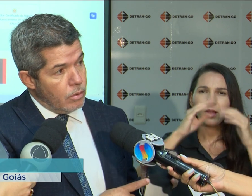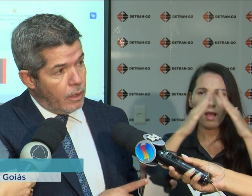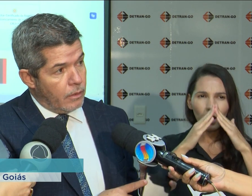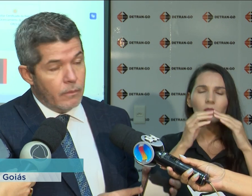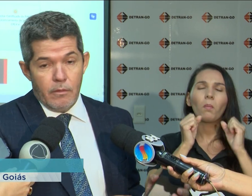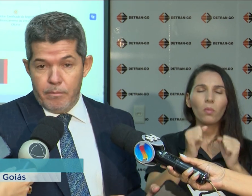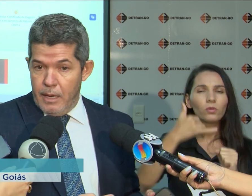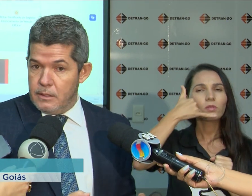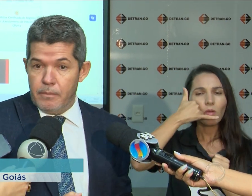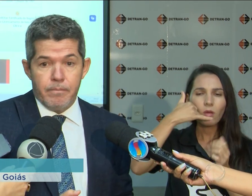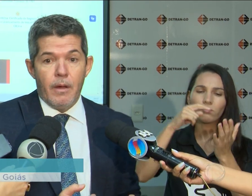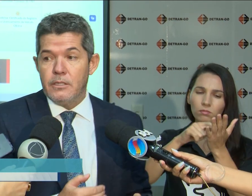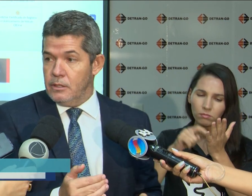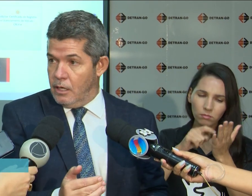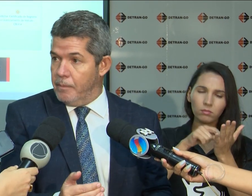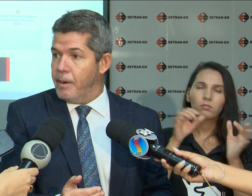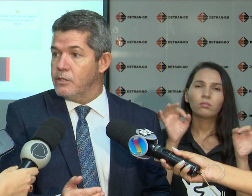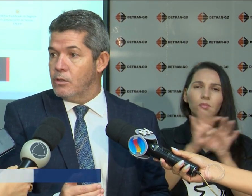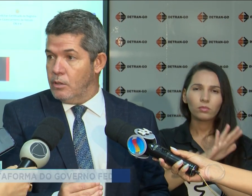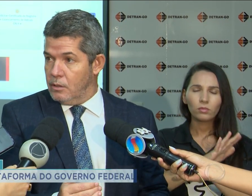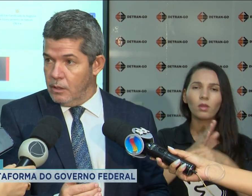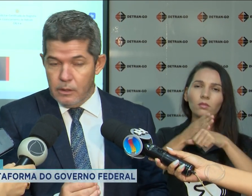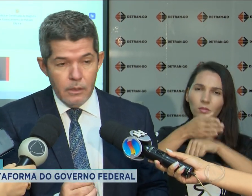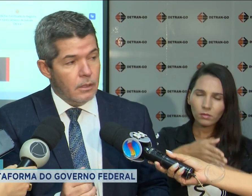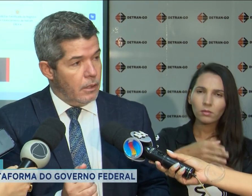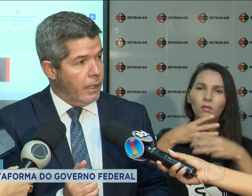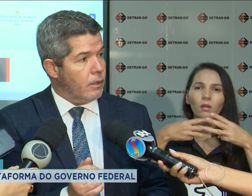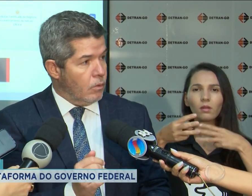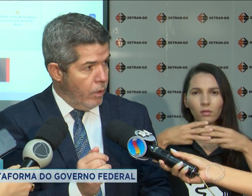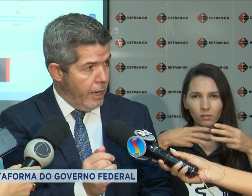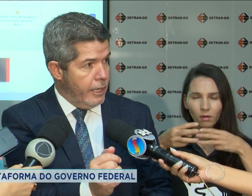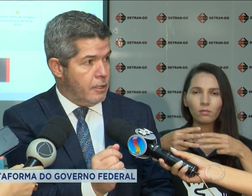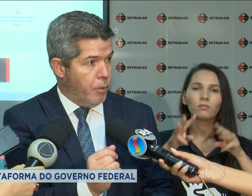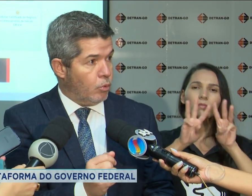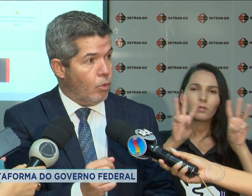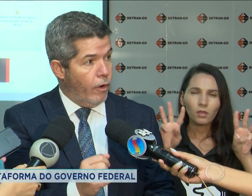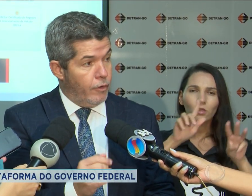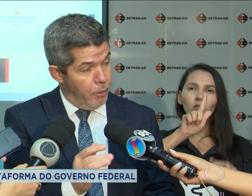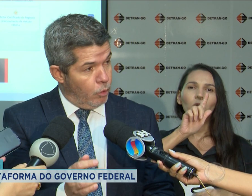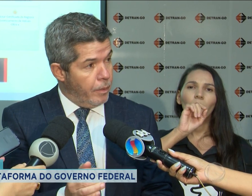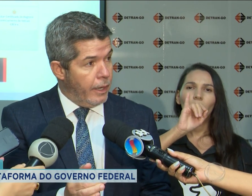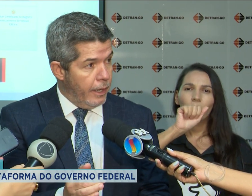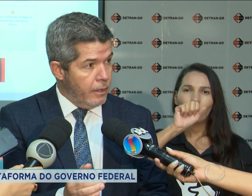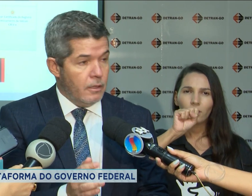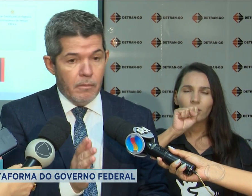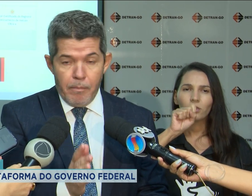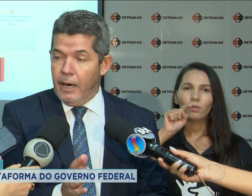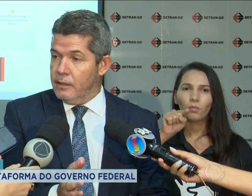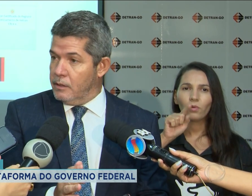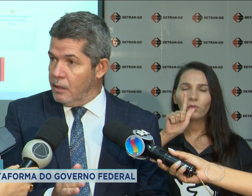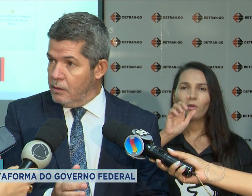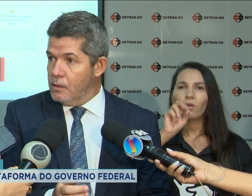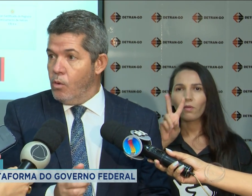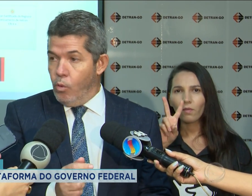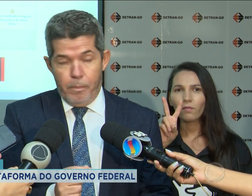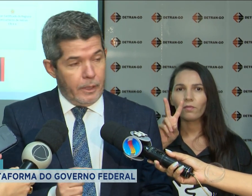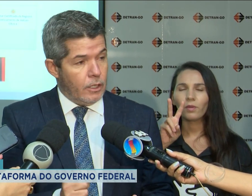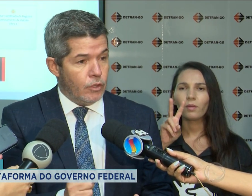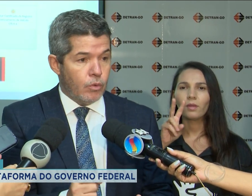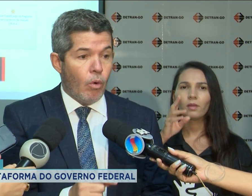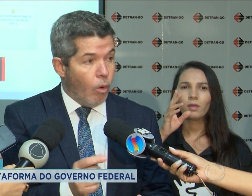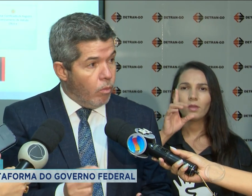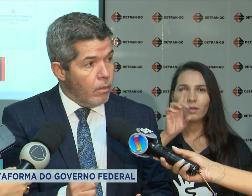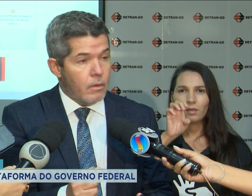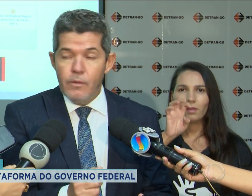fazer do seu celular basta acessar a página do Detran É goias.gov.br bar Detran ou